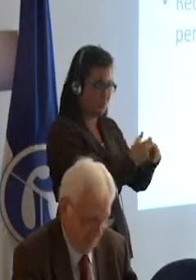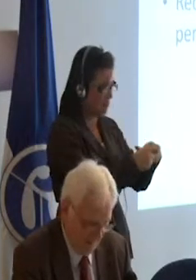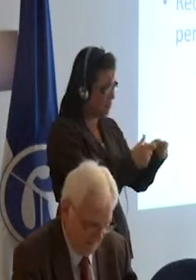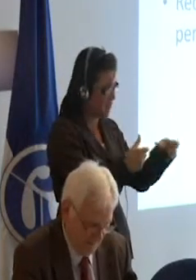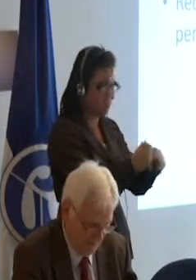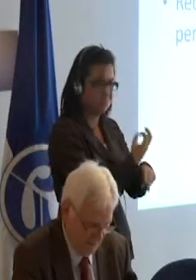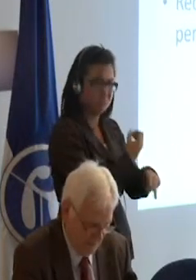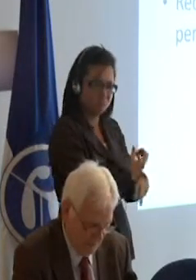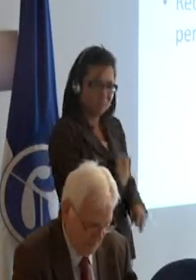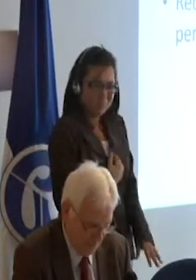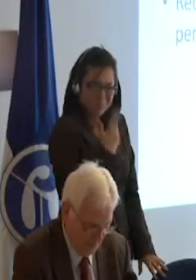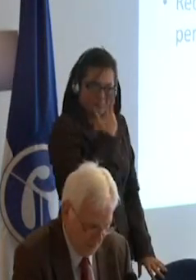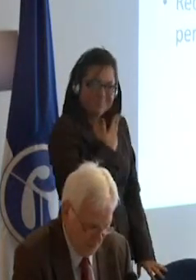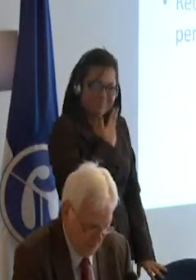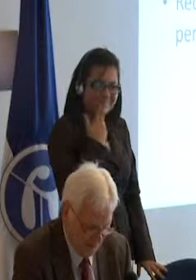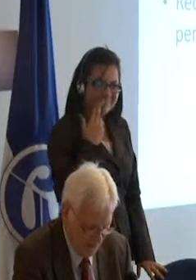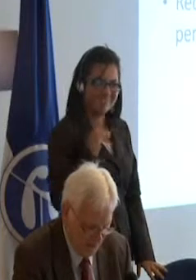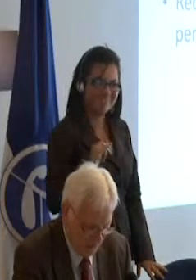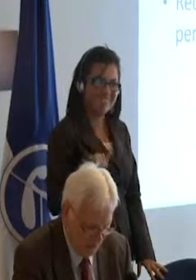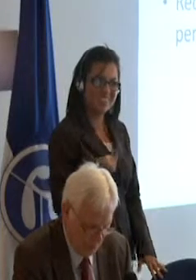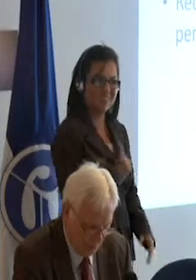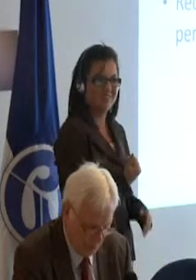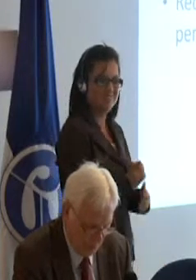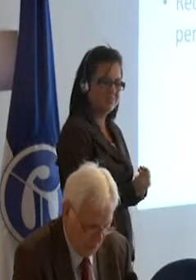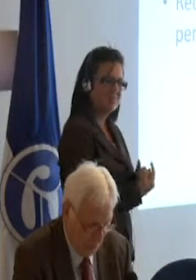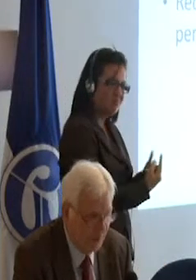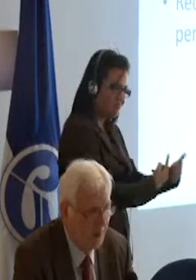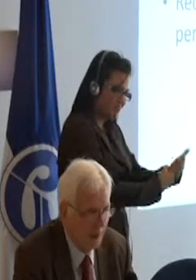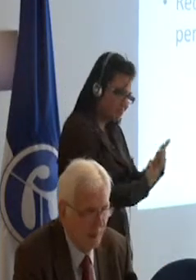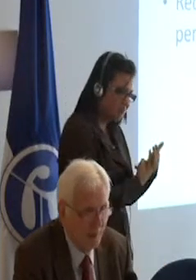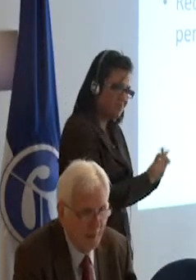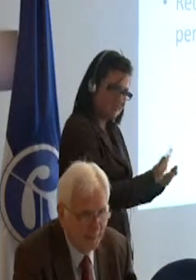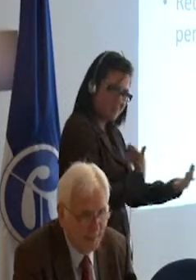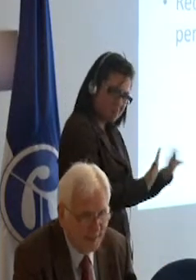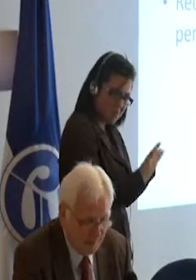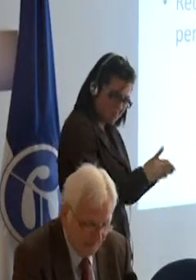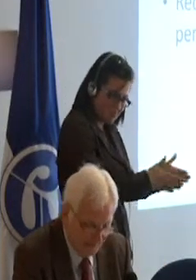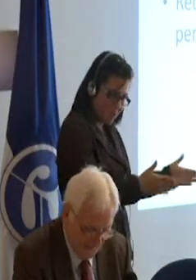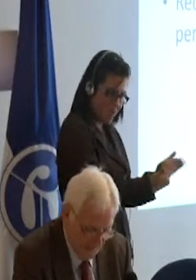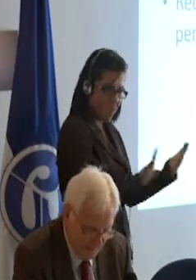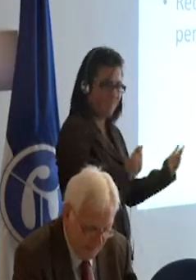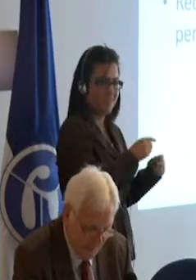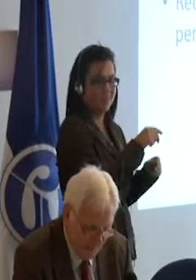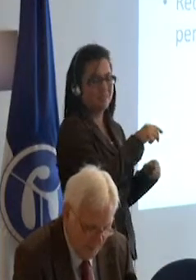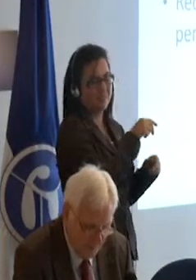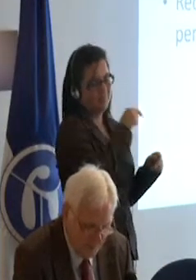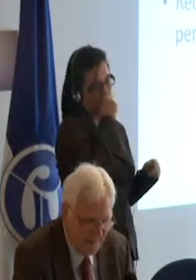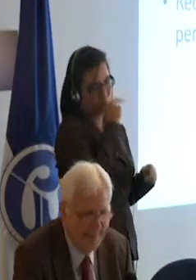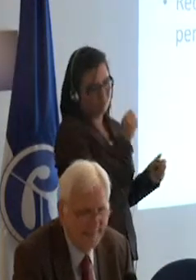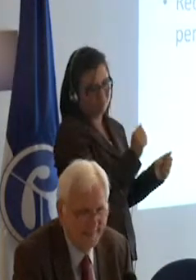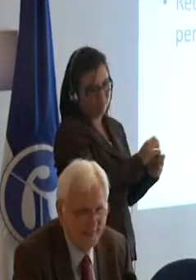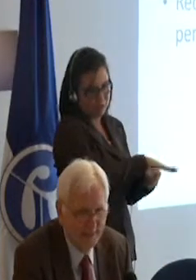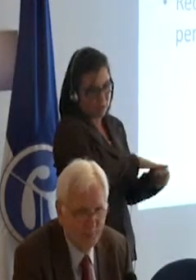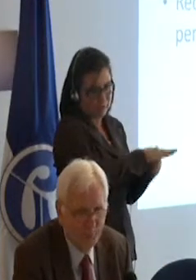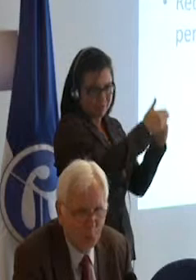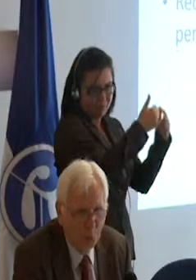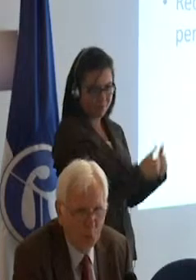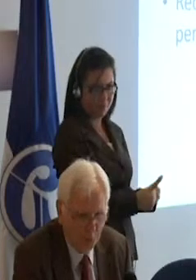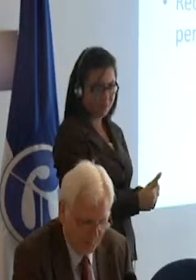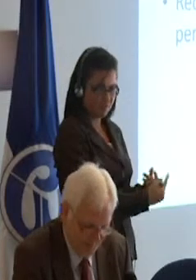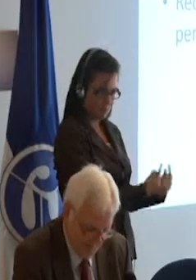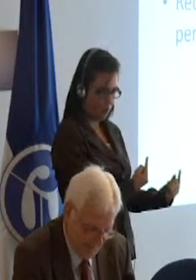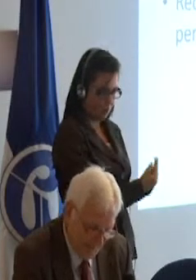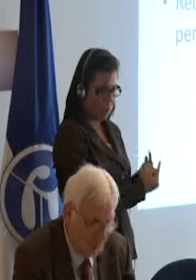comprometieron en la acogida de estos niños en situación de discapacidad, y que